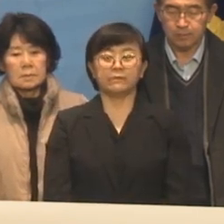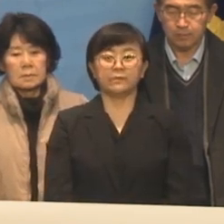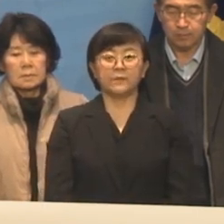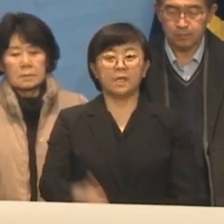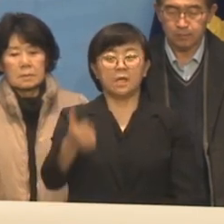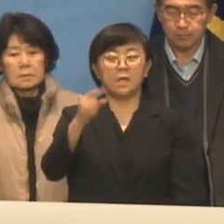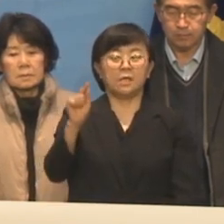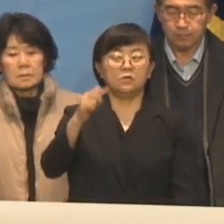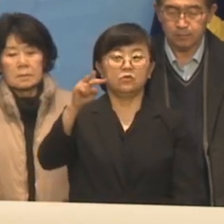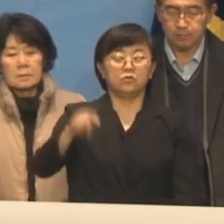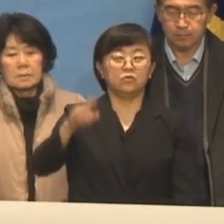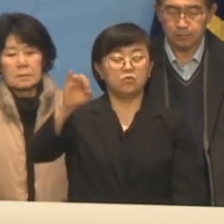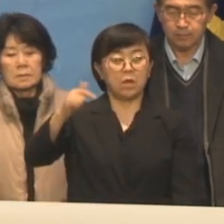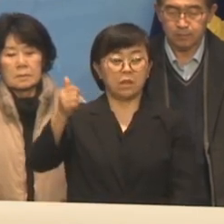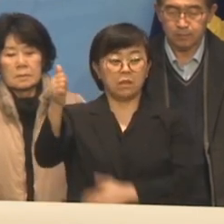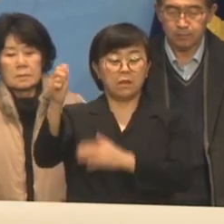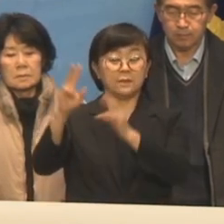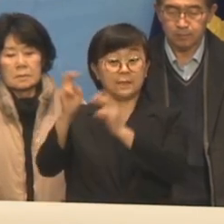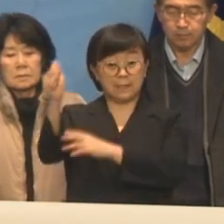한수원 사장은